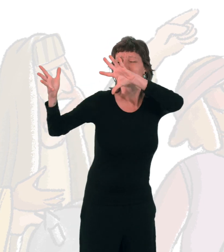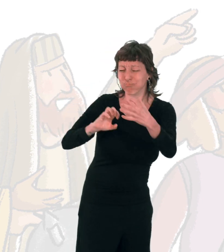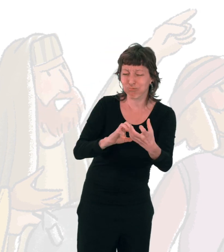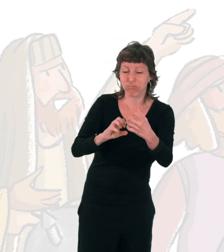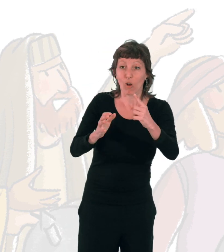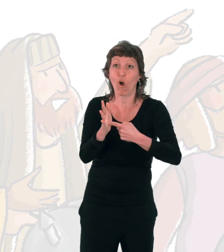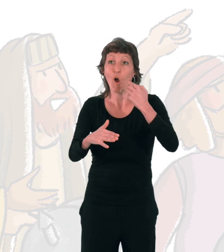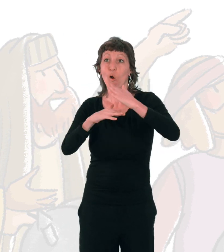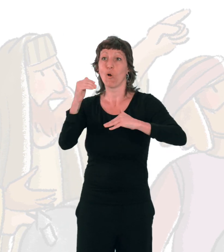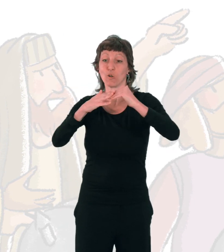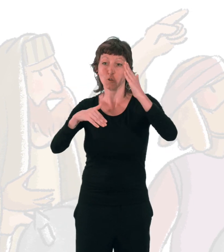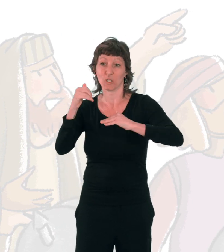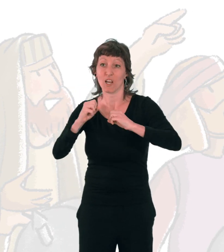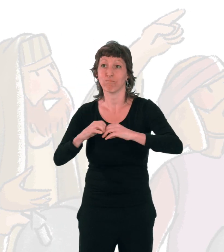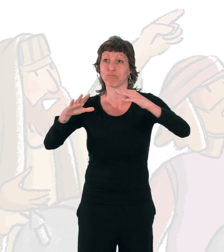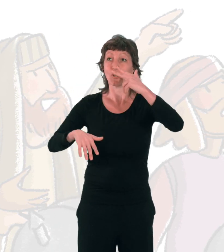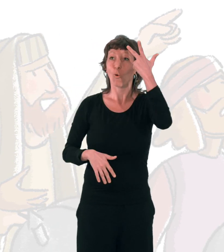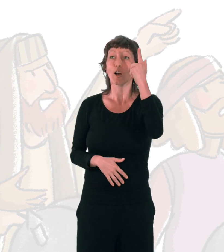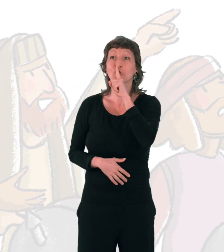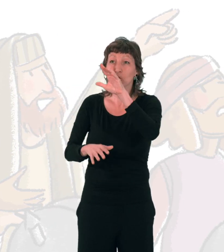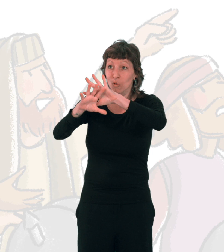le reconstruire en 3 jours.